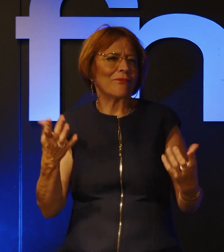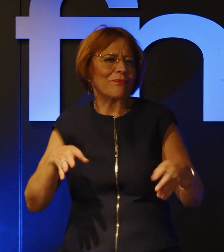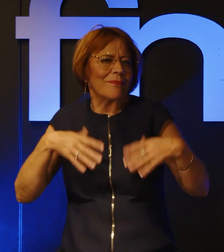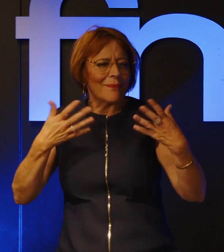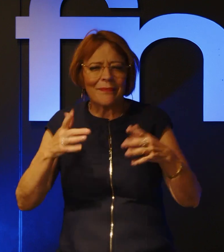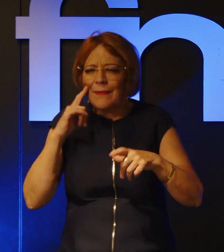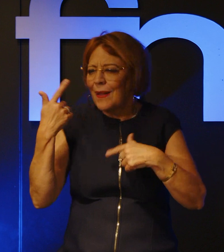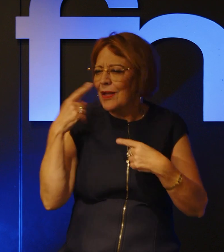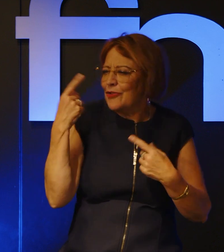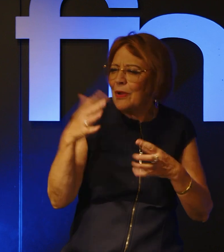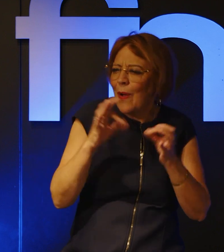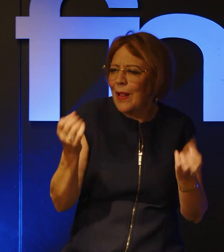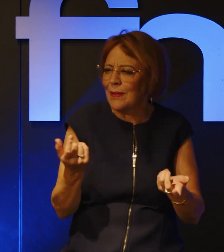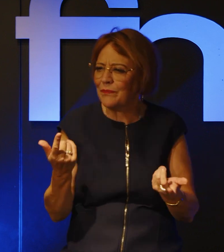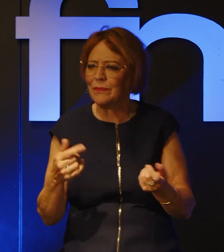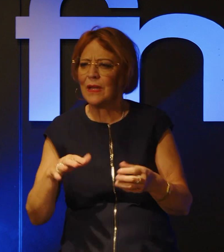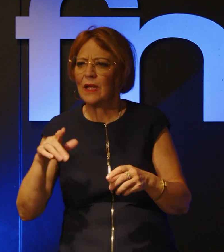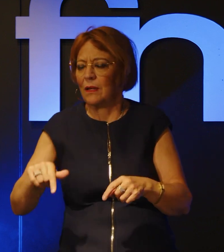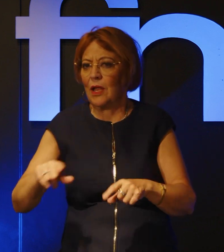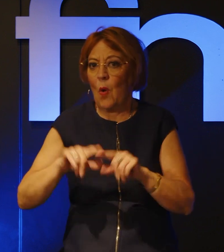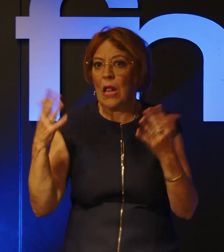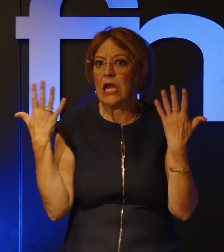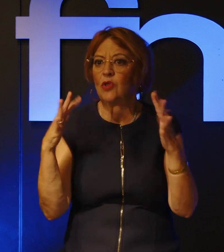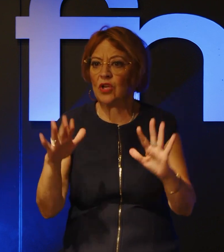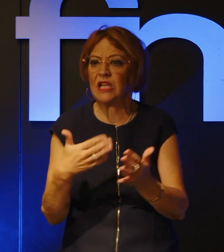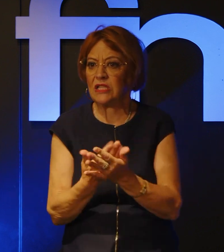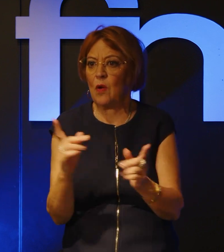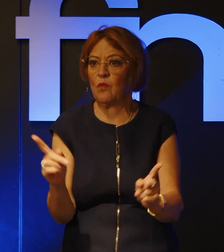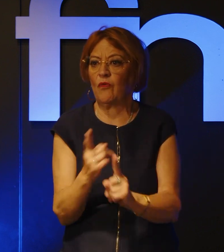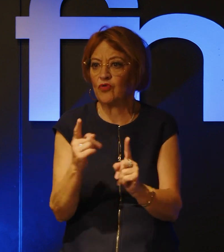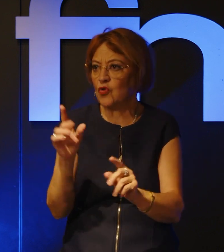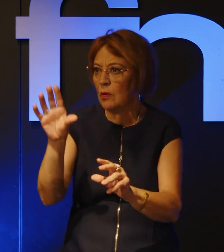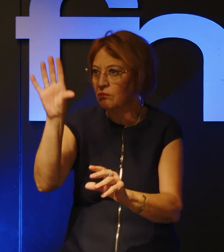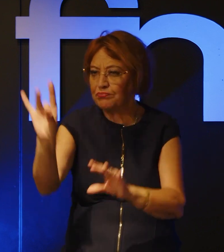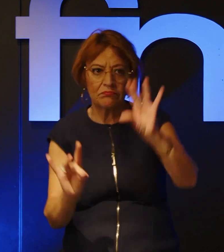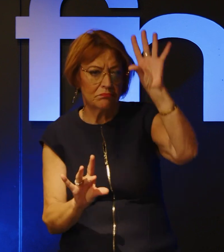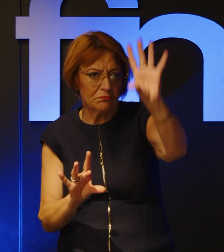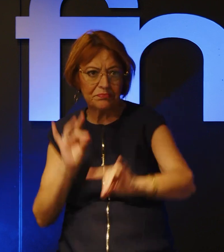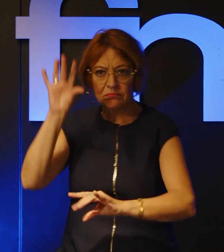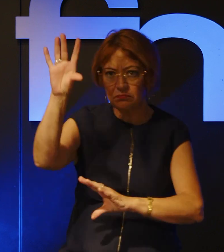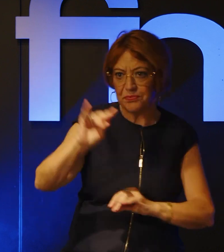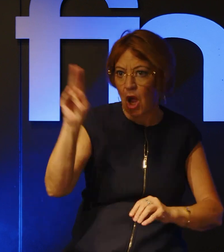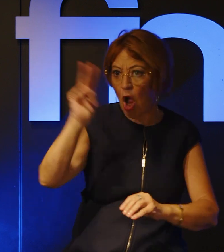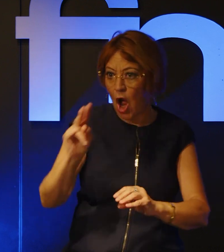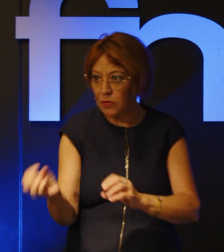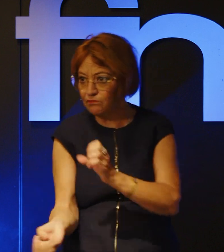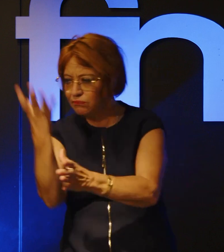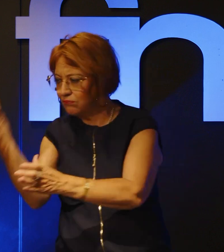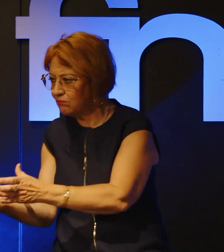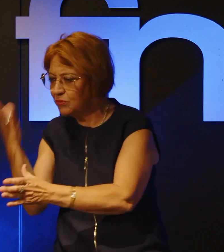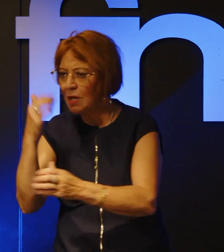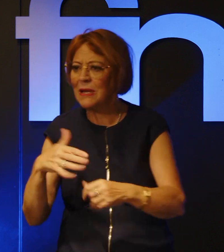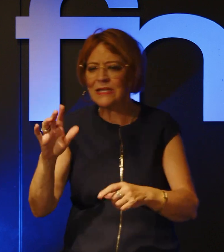aliás sendo a natureza sempre o grande professor no sentido de ser a partir da qual as obras emanaram mas era sempre uma coisa